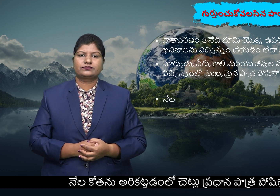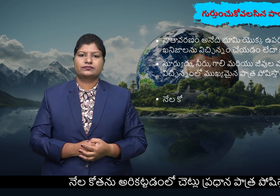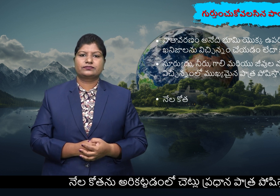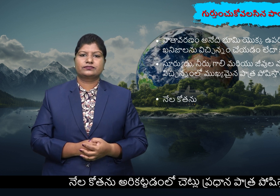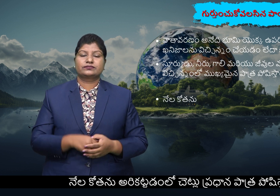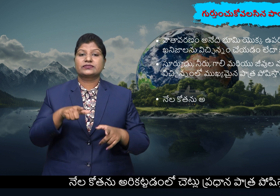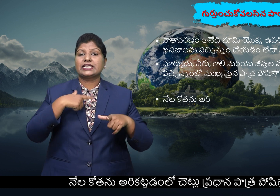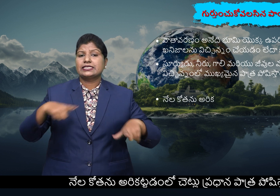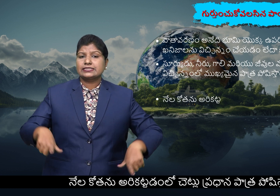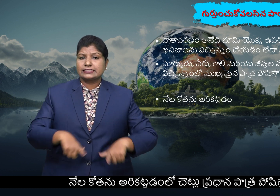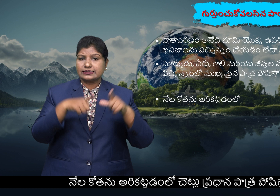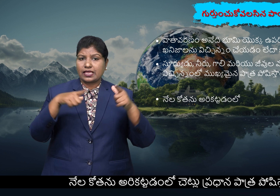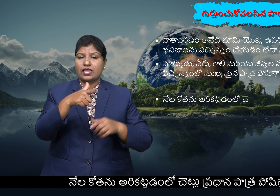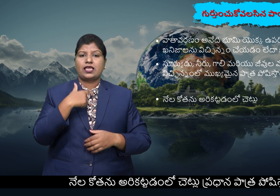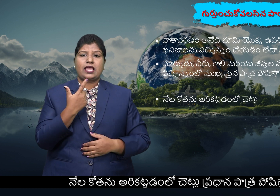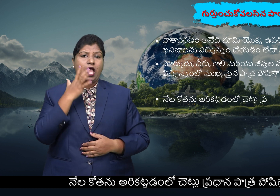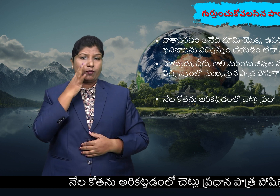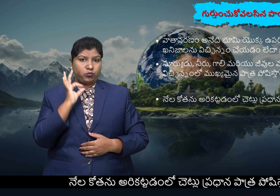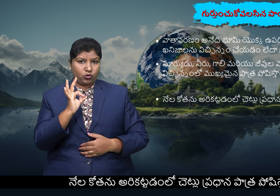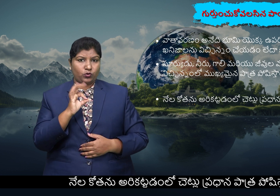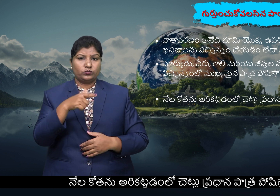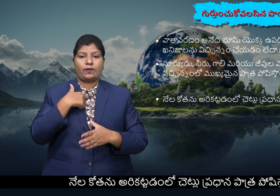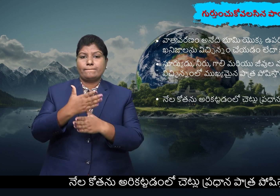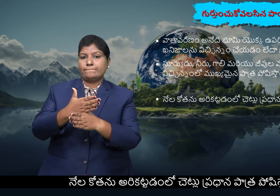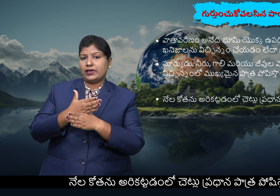నేల కోతను అరికట్టడంలో చెట్లు ప్రధాన పాత్రను పోషిస్తాయి.